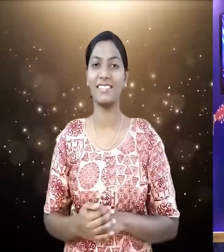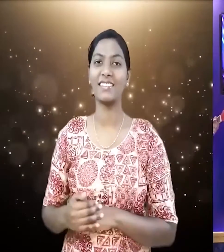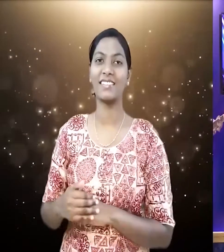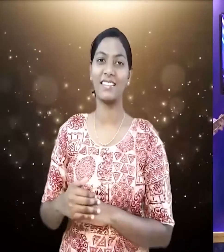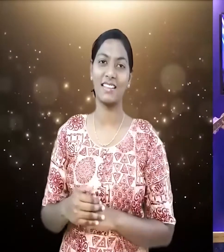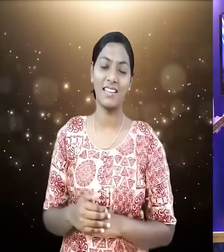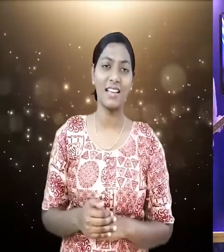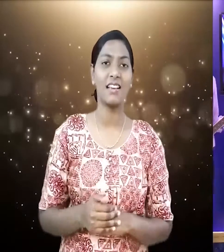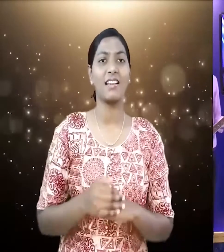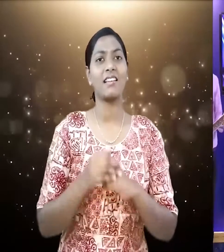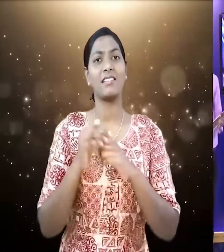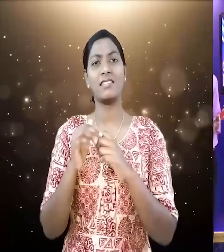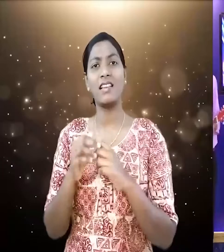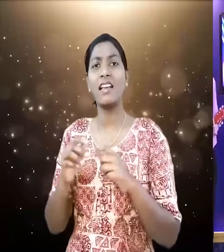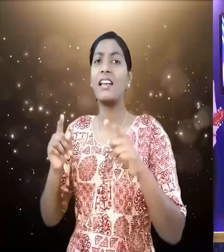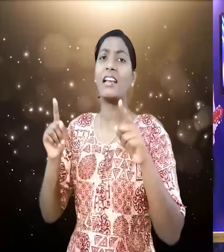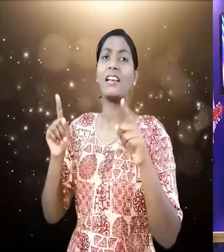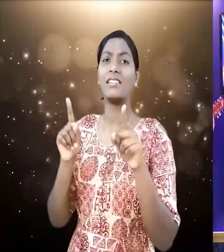देखूं,